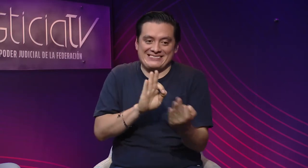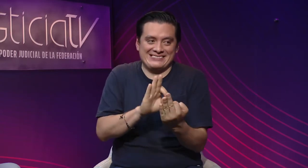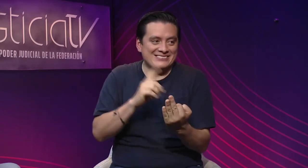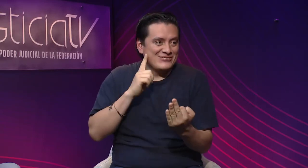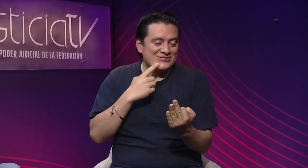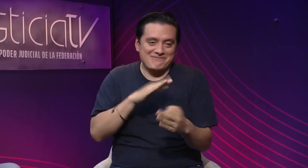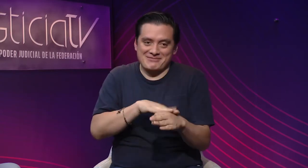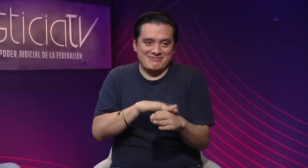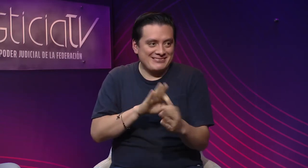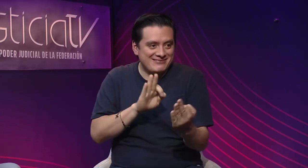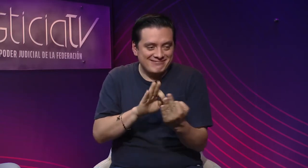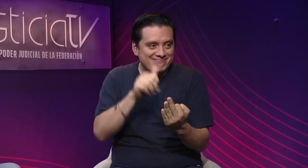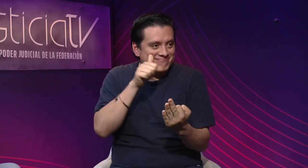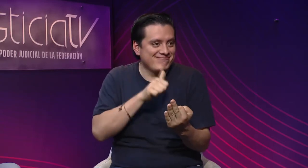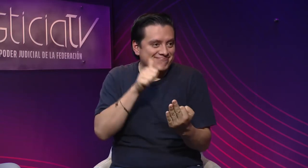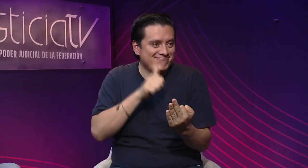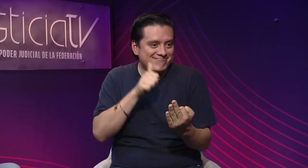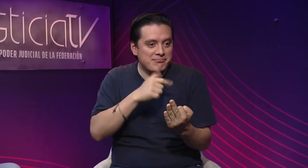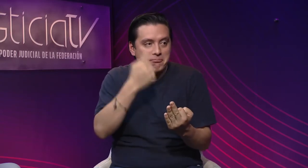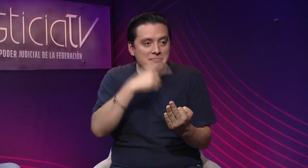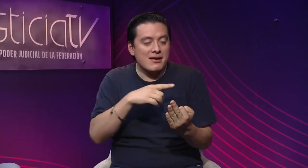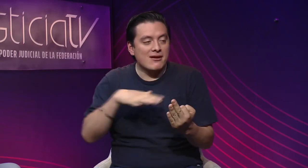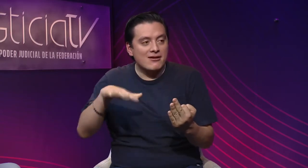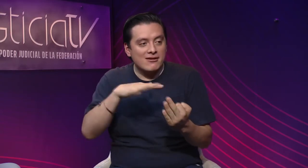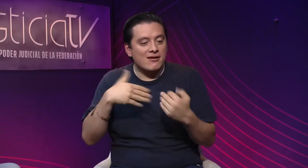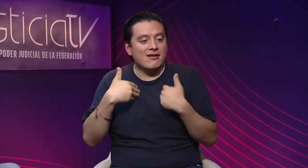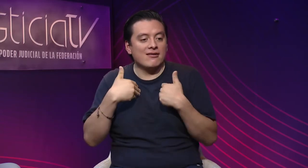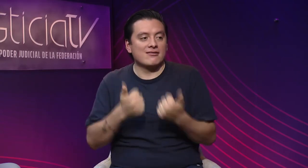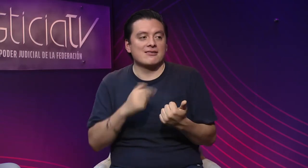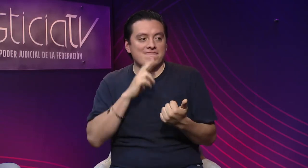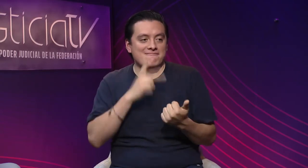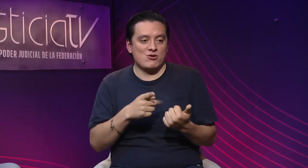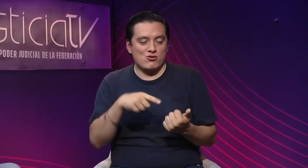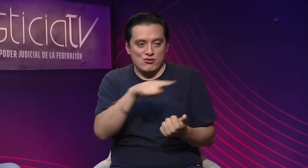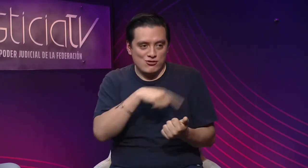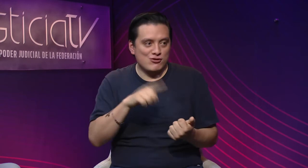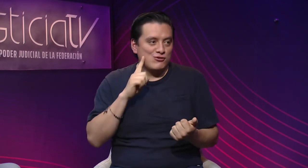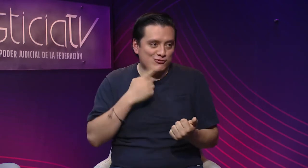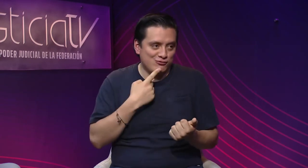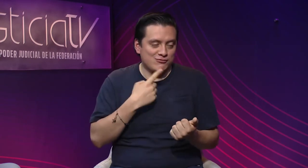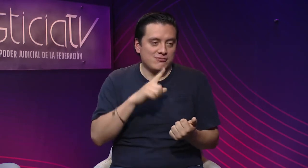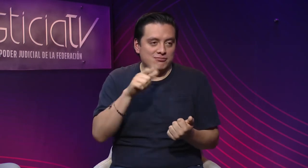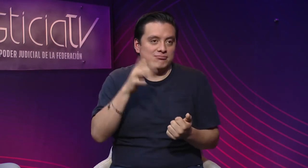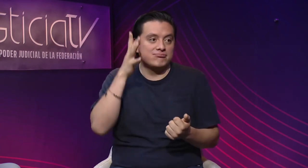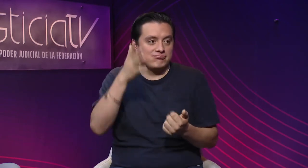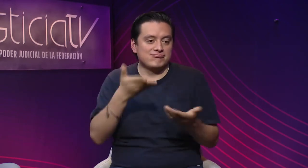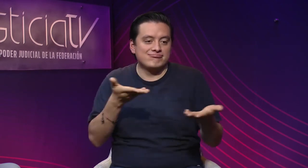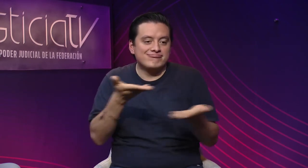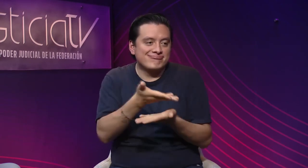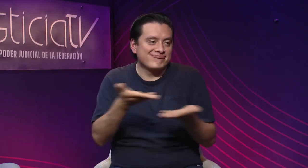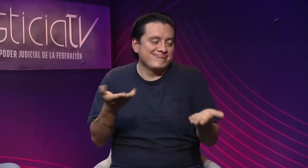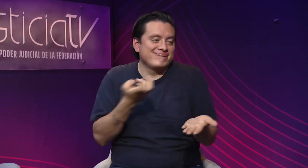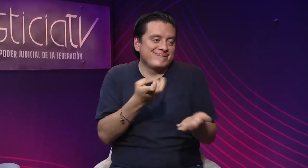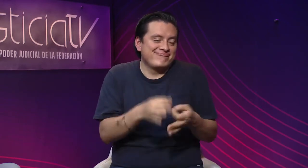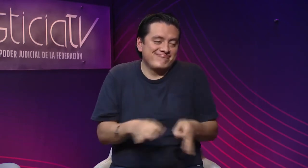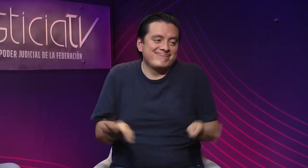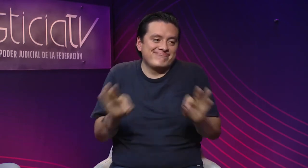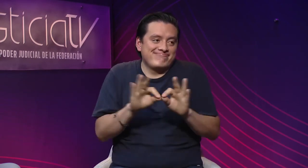ahí se nos tendría que respetar nuestro idioma, nuestra gramática. Sí. Creo que eso es lo que hace falta, más cercanía con la comunidad de personas sordas para poder